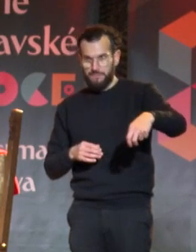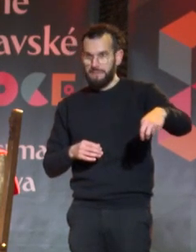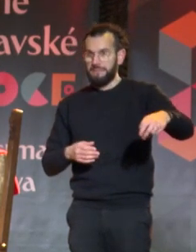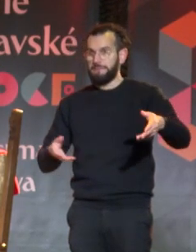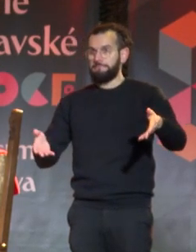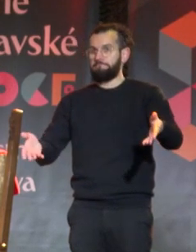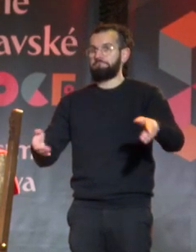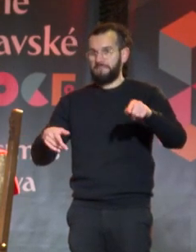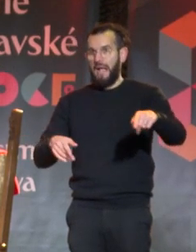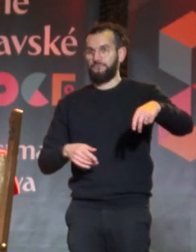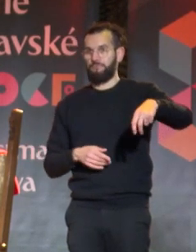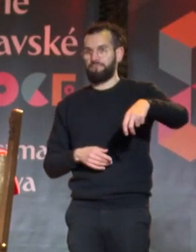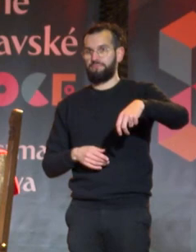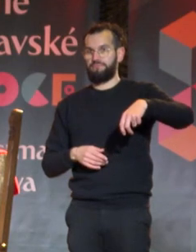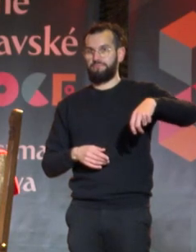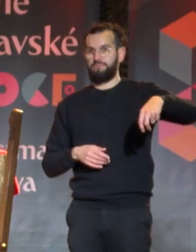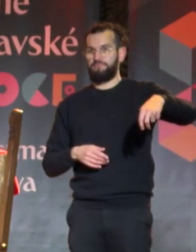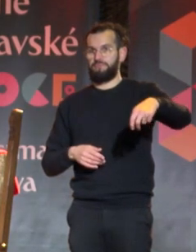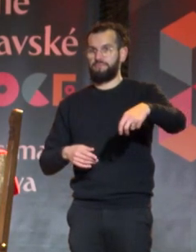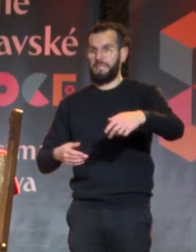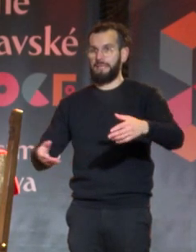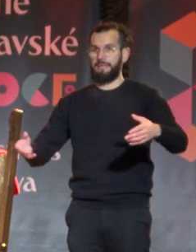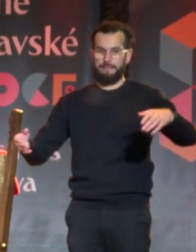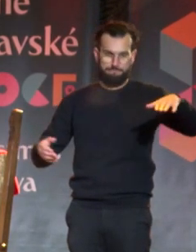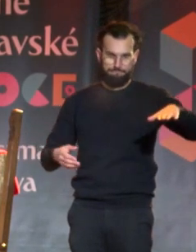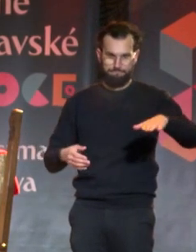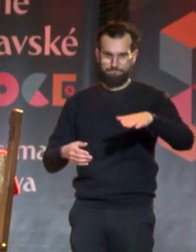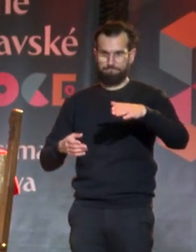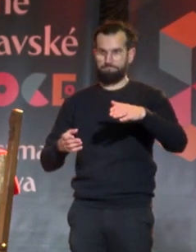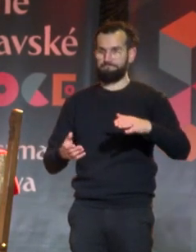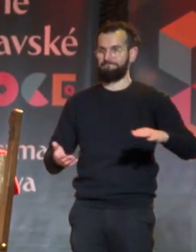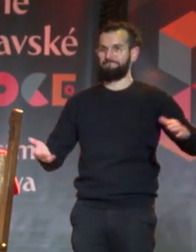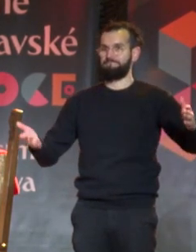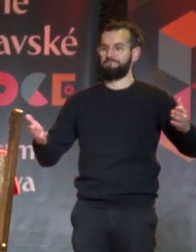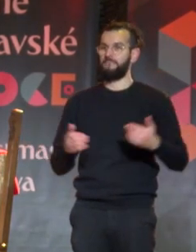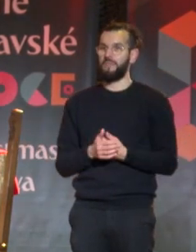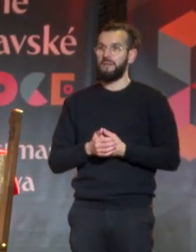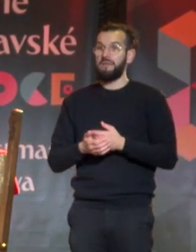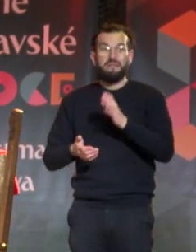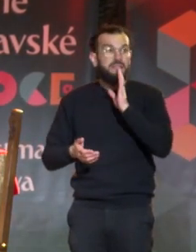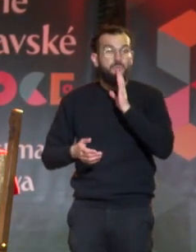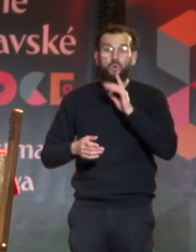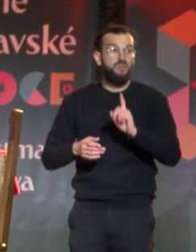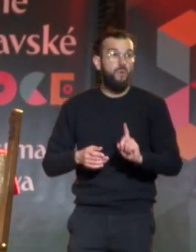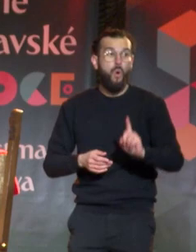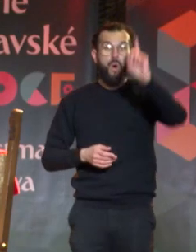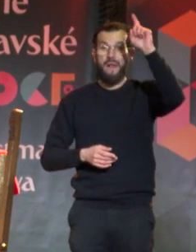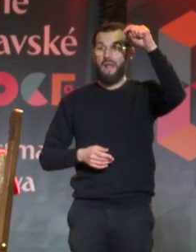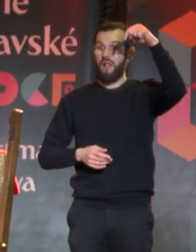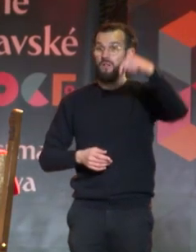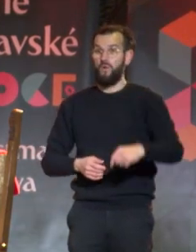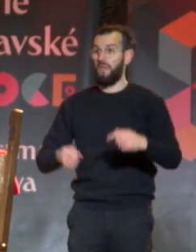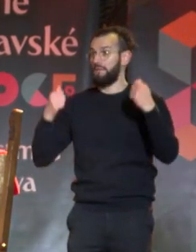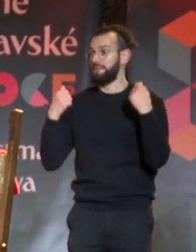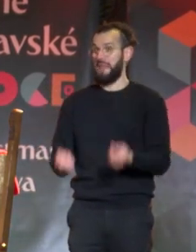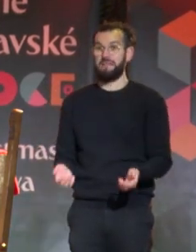tu trčím v priestore. Bezmocne kraulujem vo vzduchu a nemôžem ani hore, ani dolu.